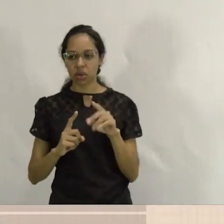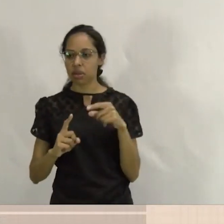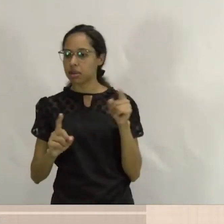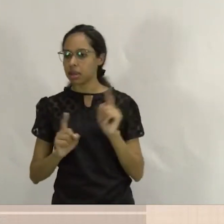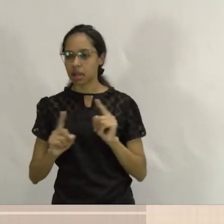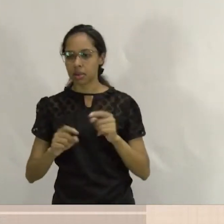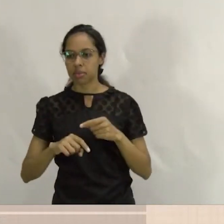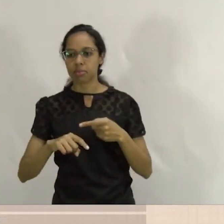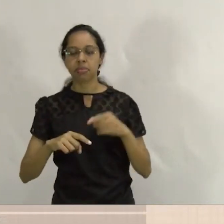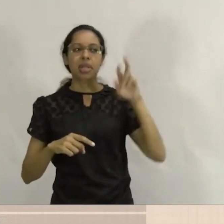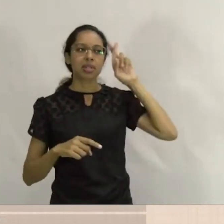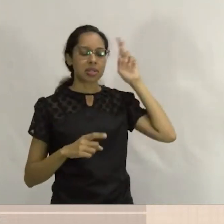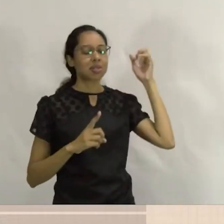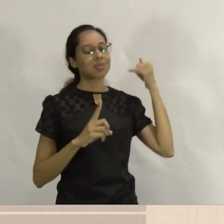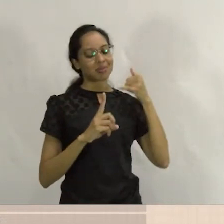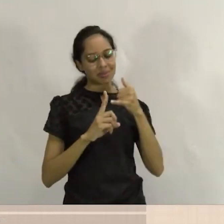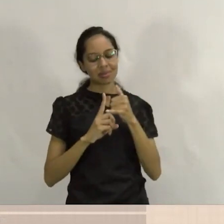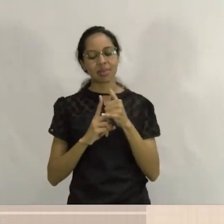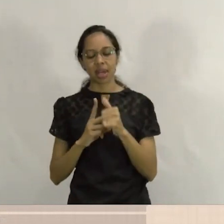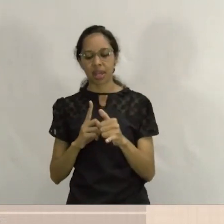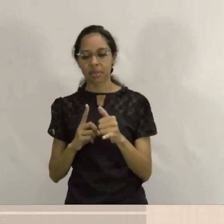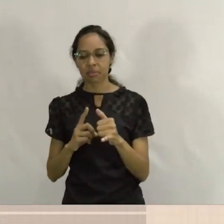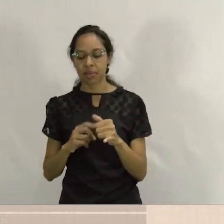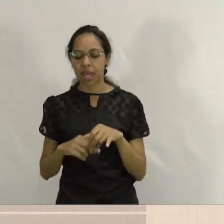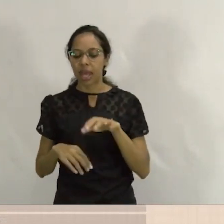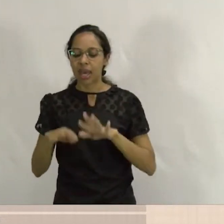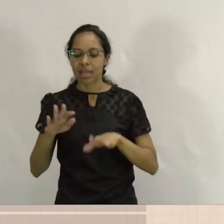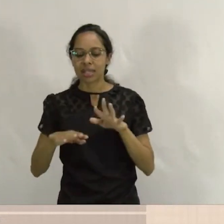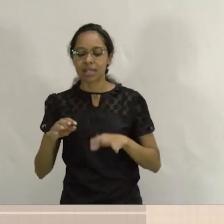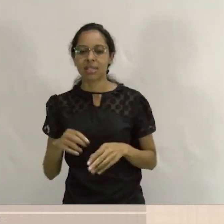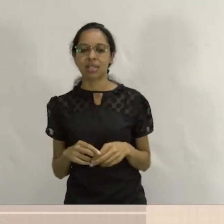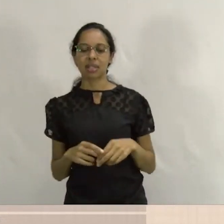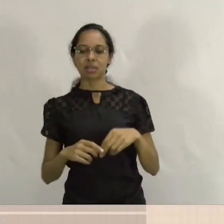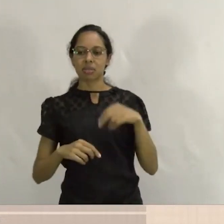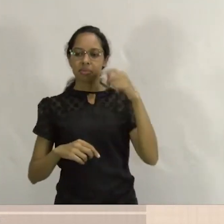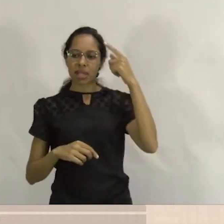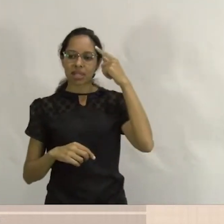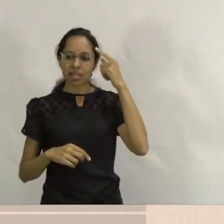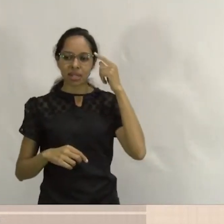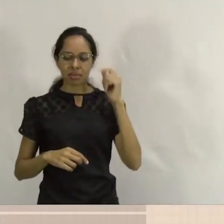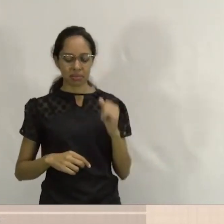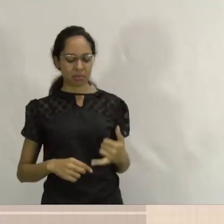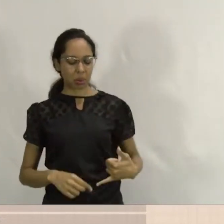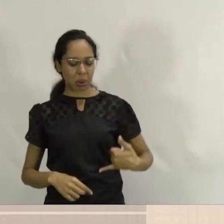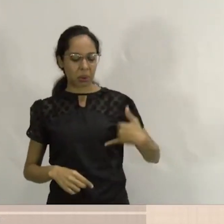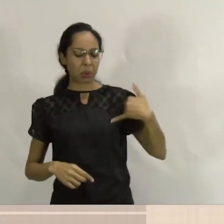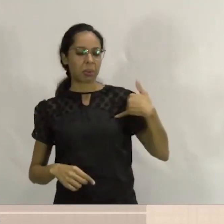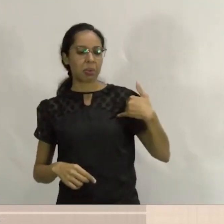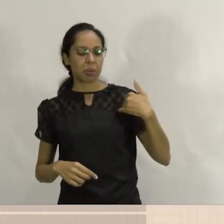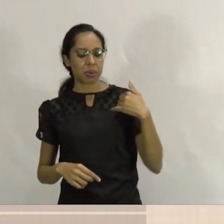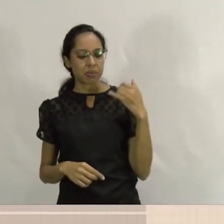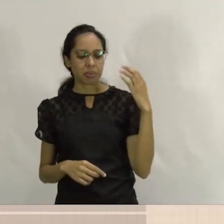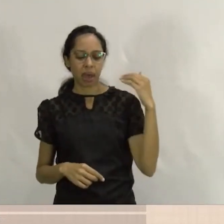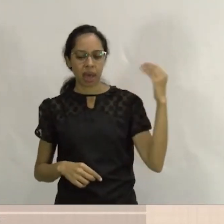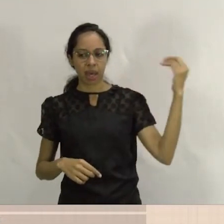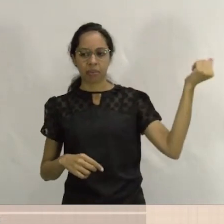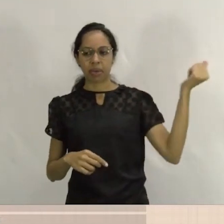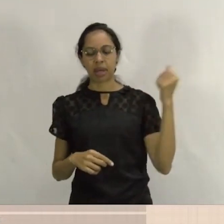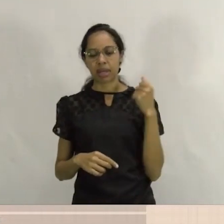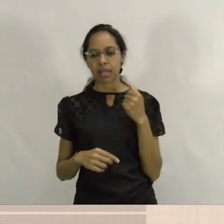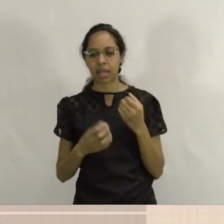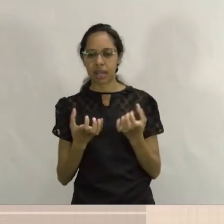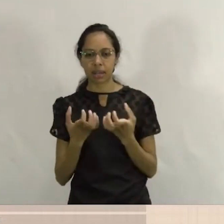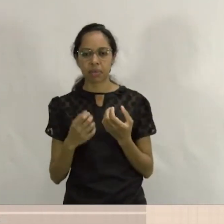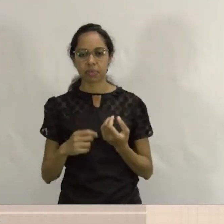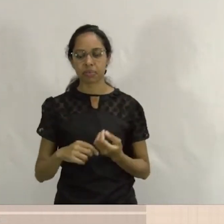muitas competições, muitas outras palavras foram oferecidas